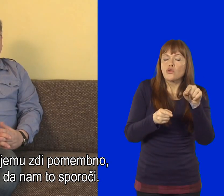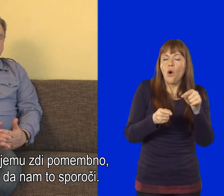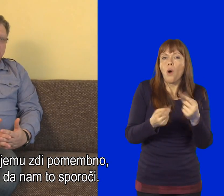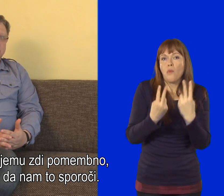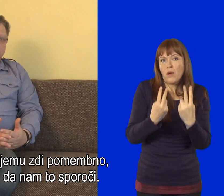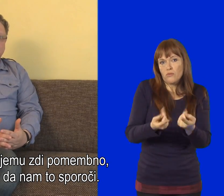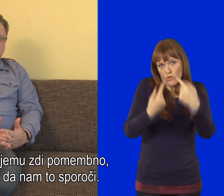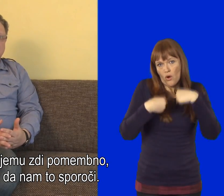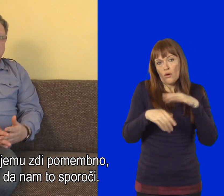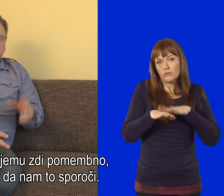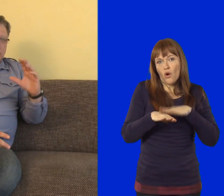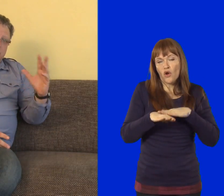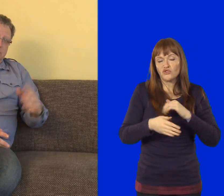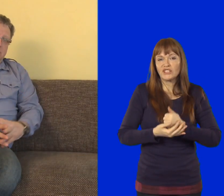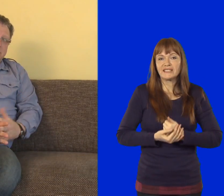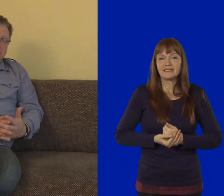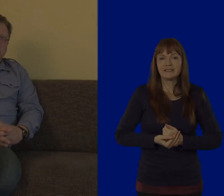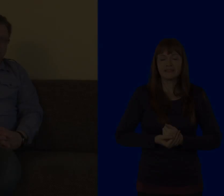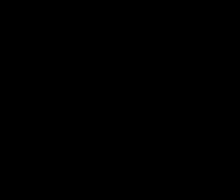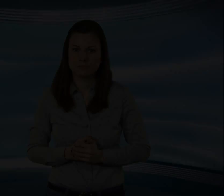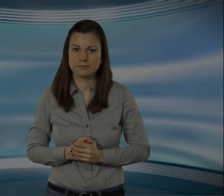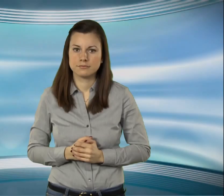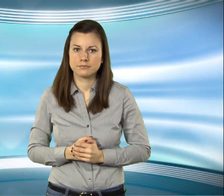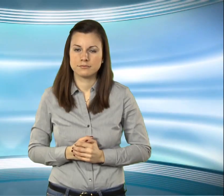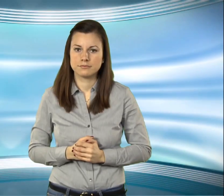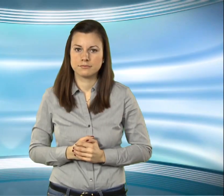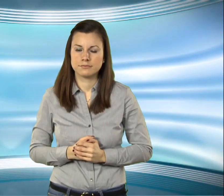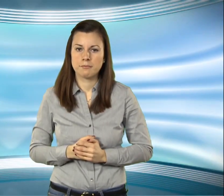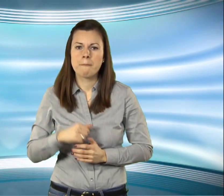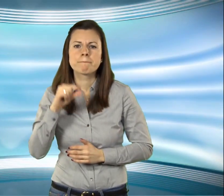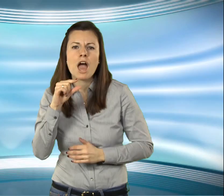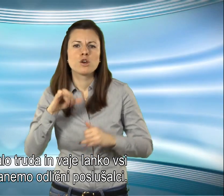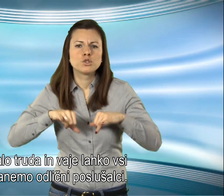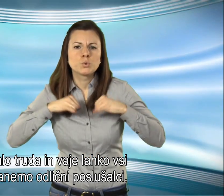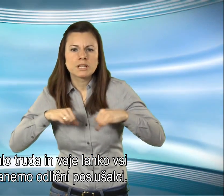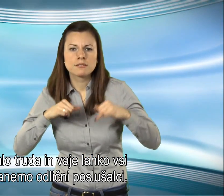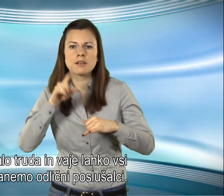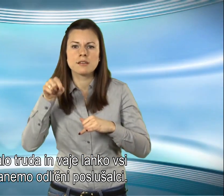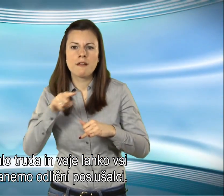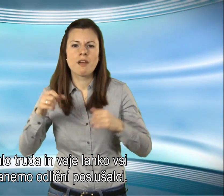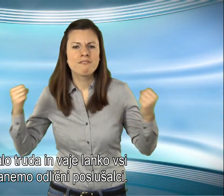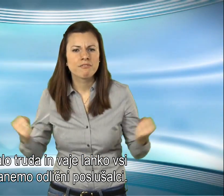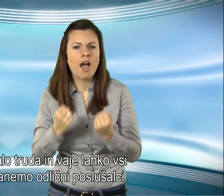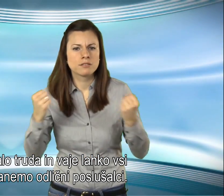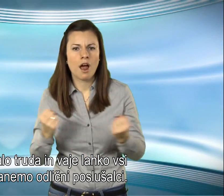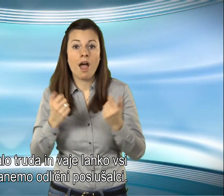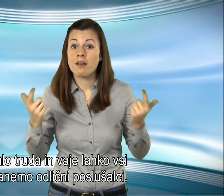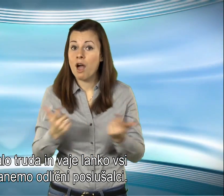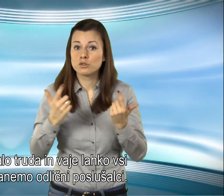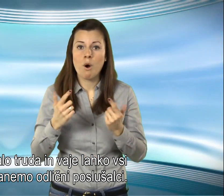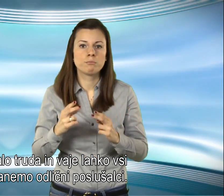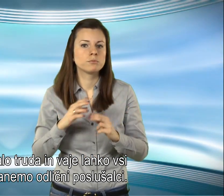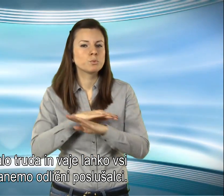pomembno, da nam sporoči. Z malo truda in vaj lahko vsi